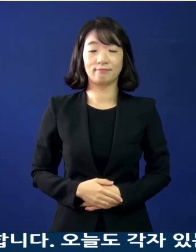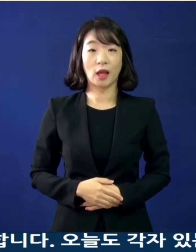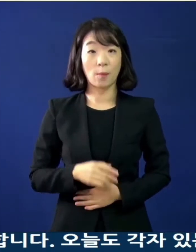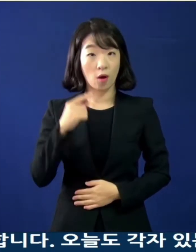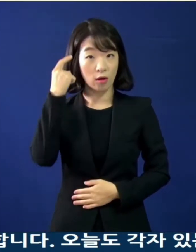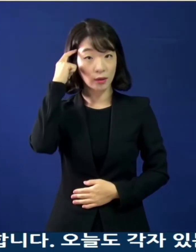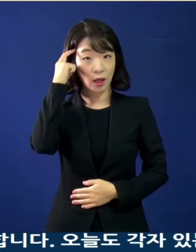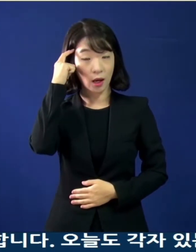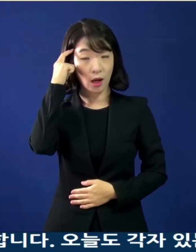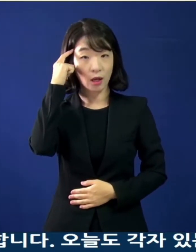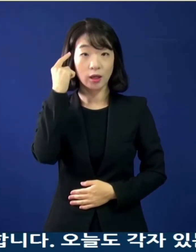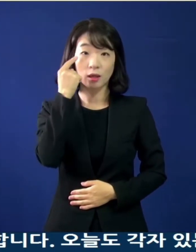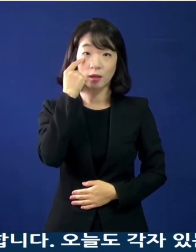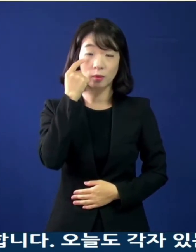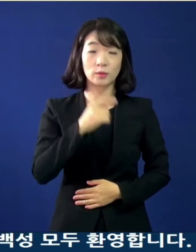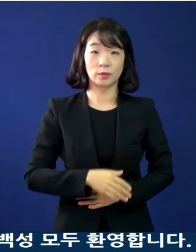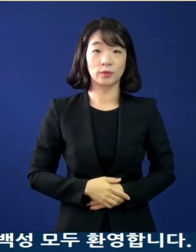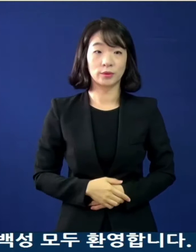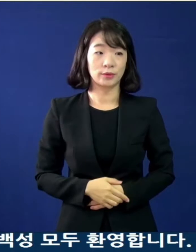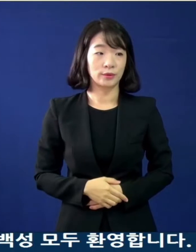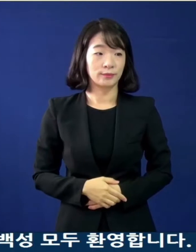상상을 해보십시오.